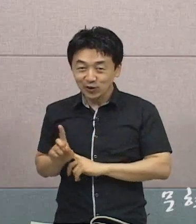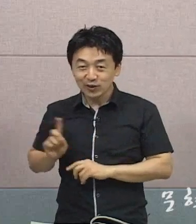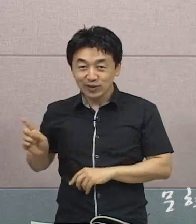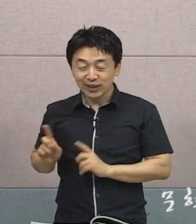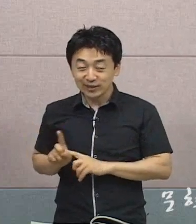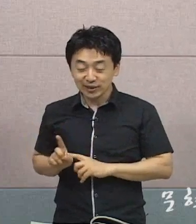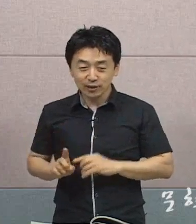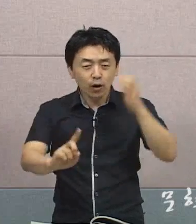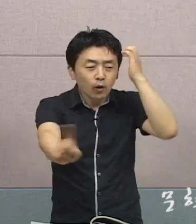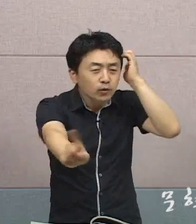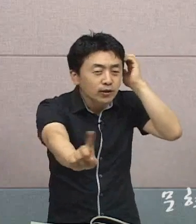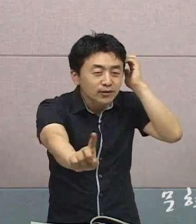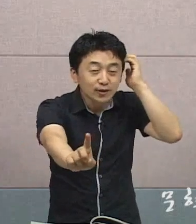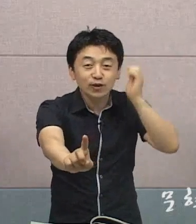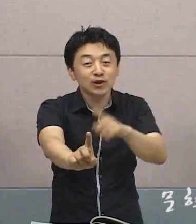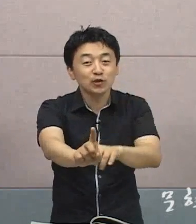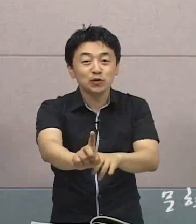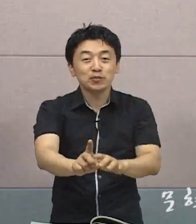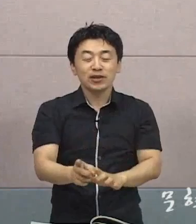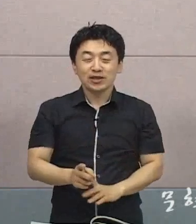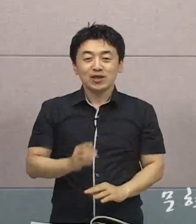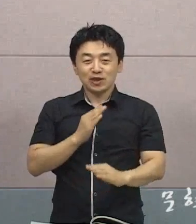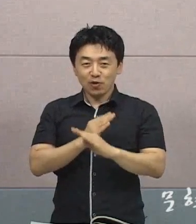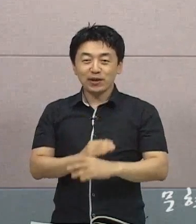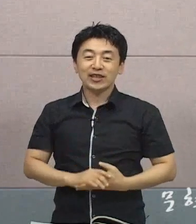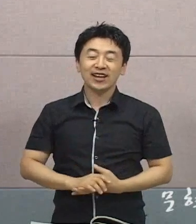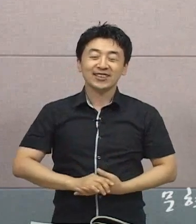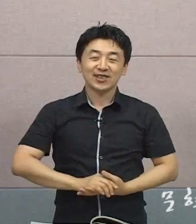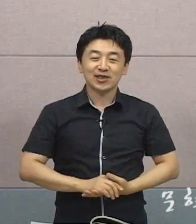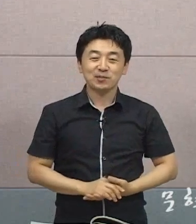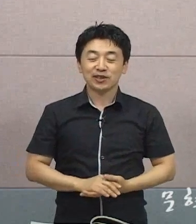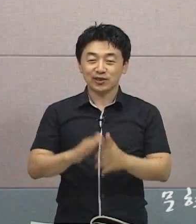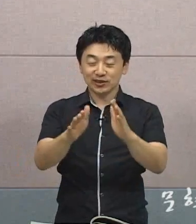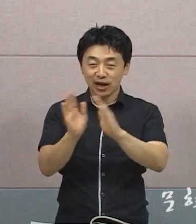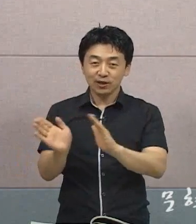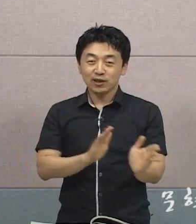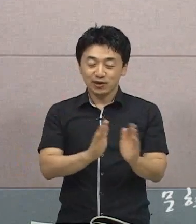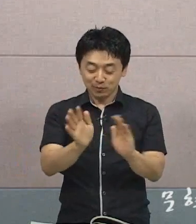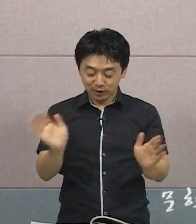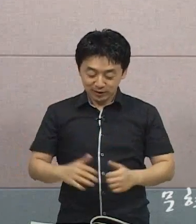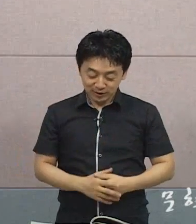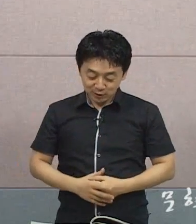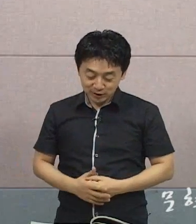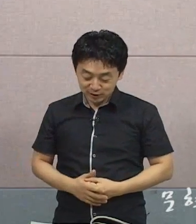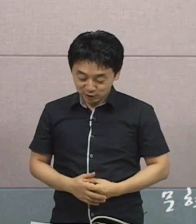넣고부터 이렇게 하시면 되는데요. 어떻게 그랬지? 그때는 이거는 조금 정말 이상한 단어가 됩니다. 그래서 잘 분간해서 사용을 하셔야 되고요.